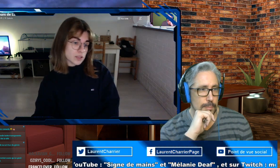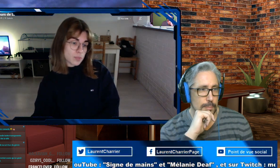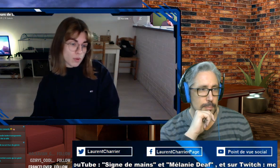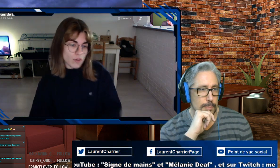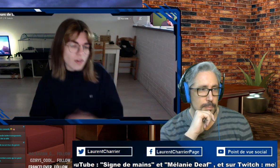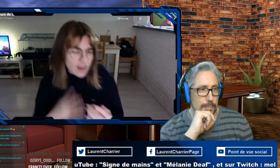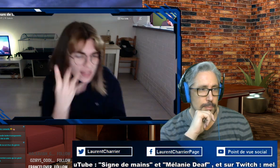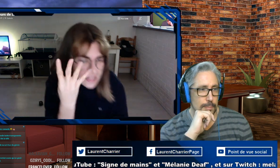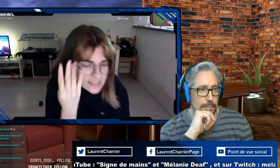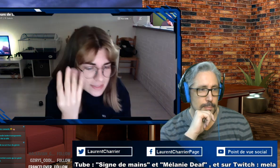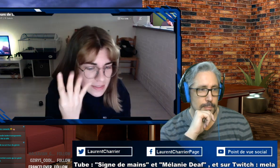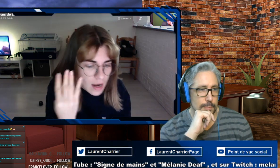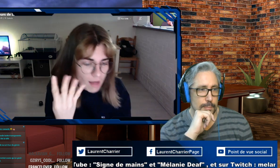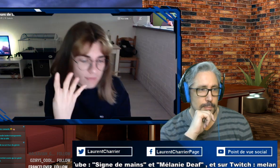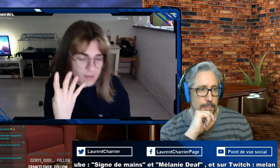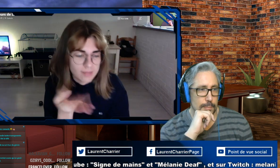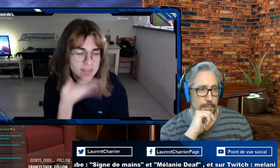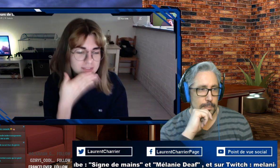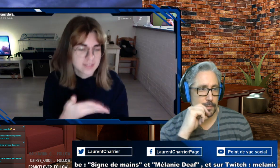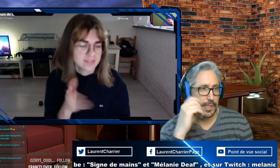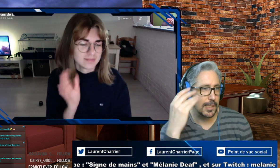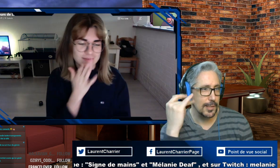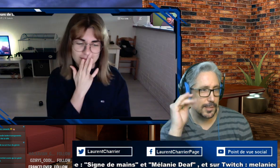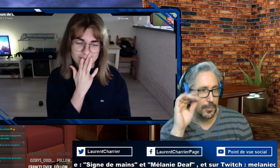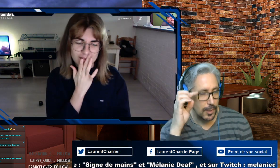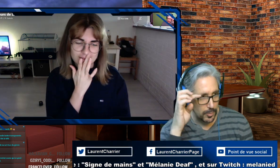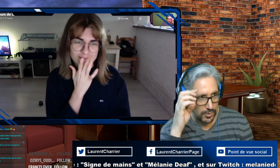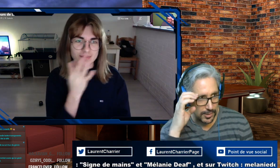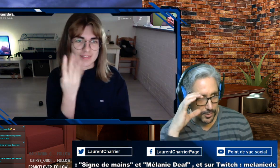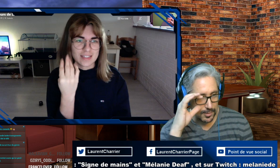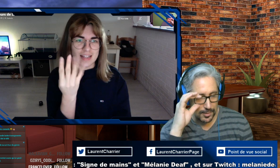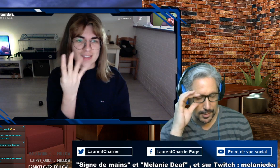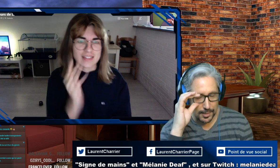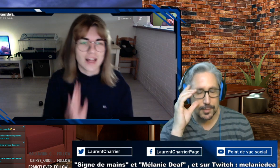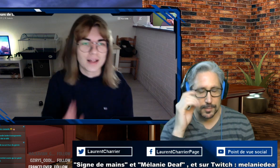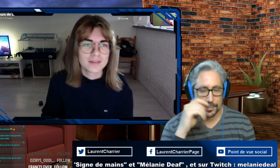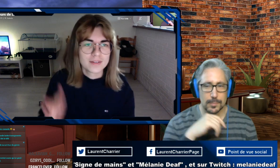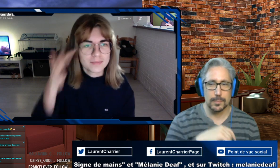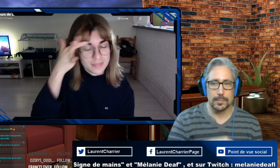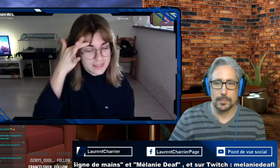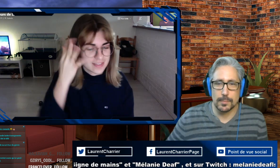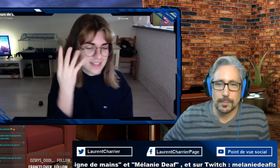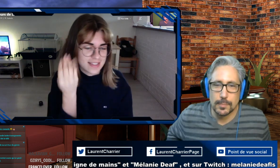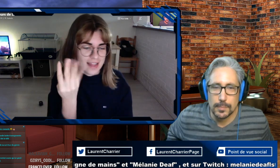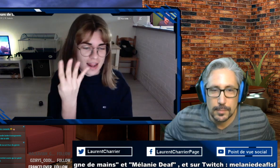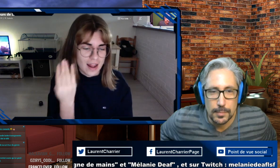Après, t'as des pas. Voilà, des cils. C'était les cils, ouais, comme pour les yeux. Okay. Mais